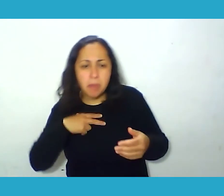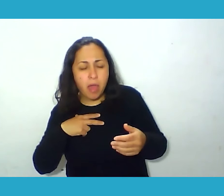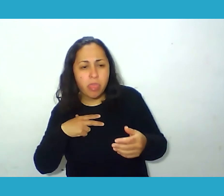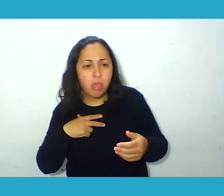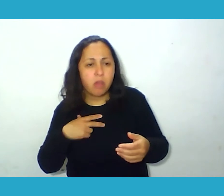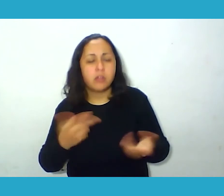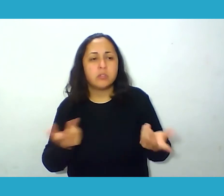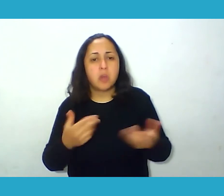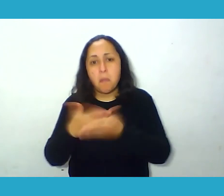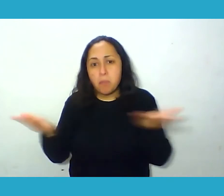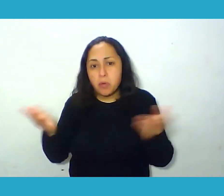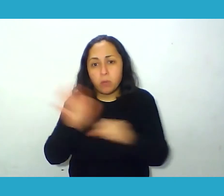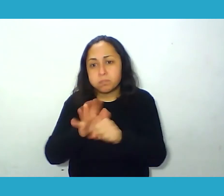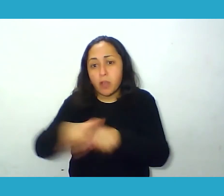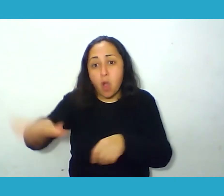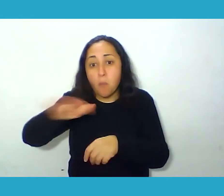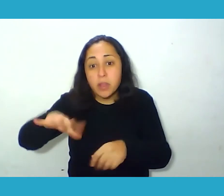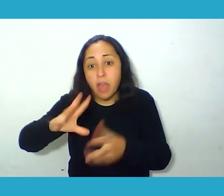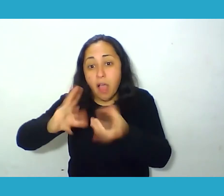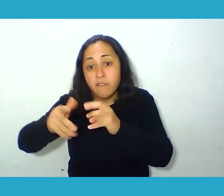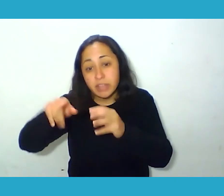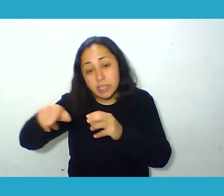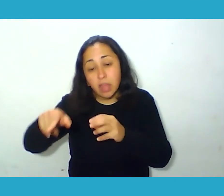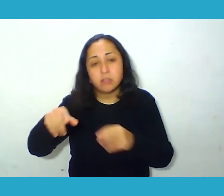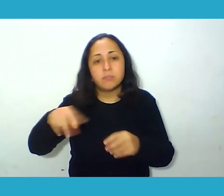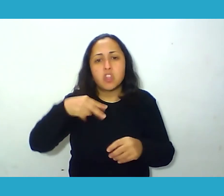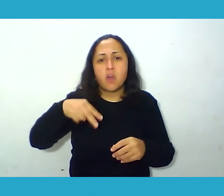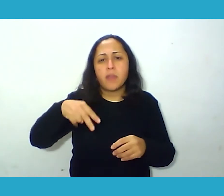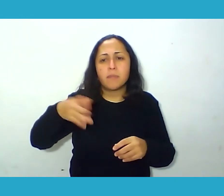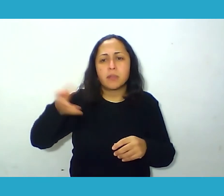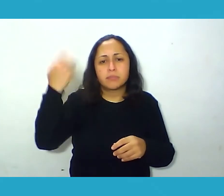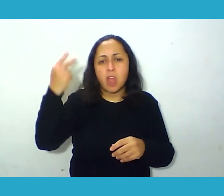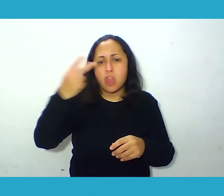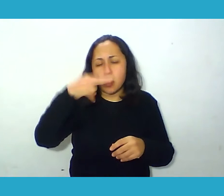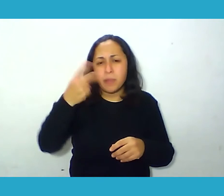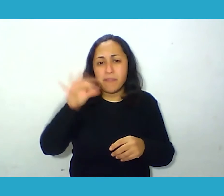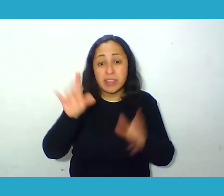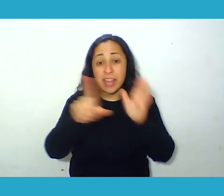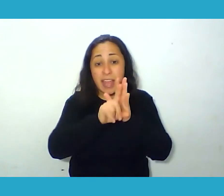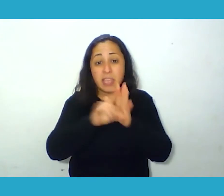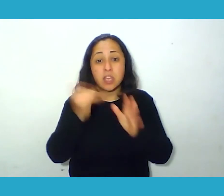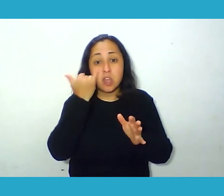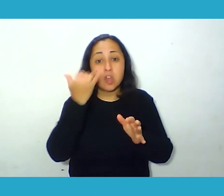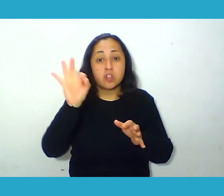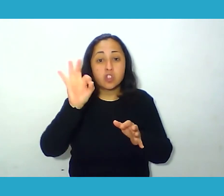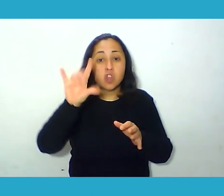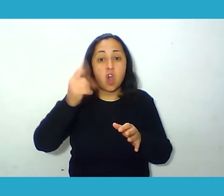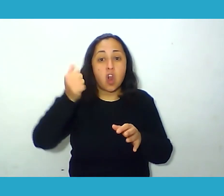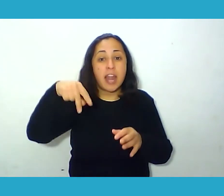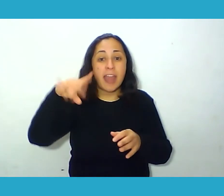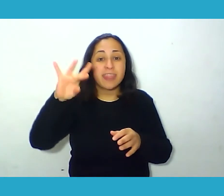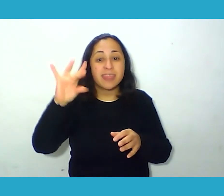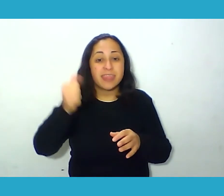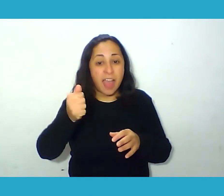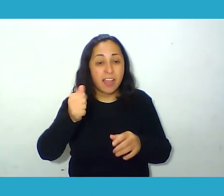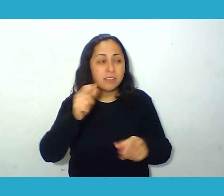público hoy son las comunidades afectadas. Concluye diciendo que en noviembre de 2020 se aprobó la ley Yolanda, que obliga a